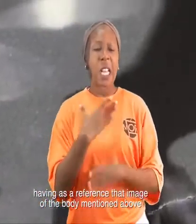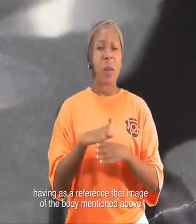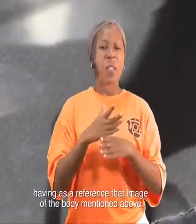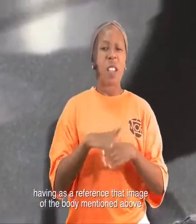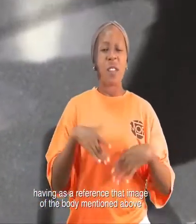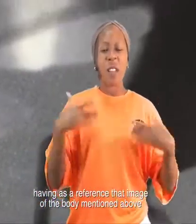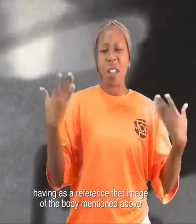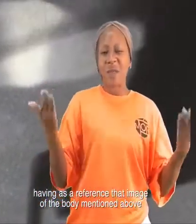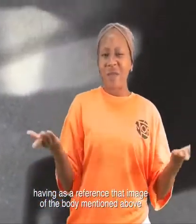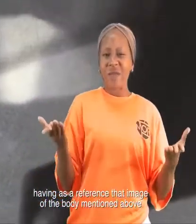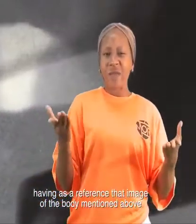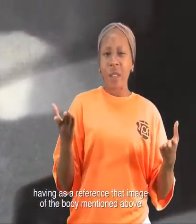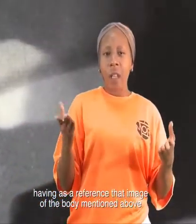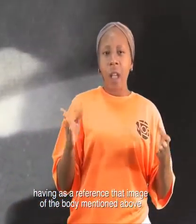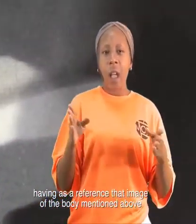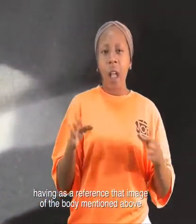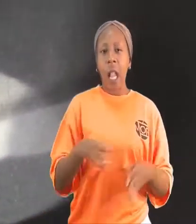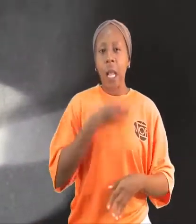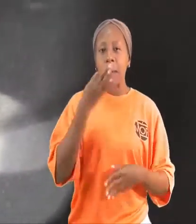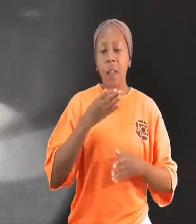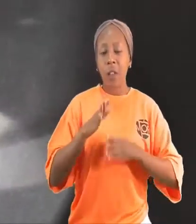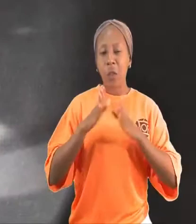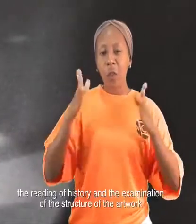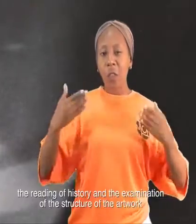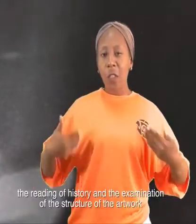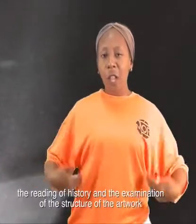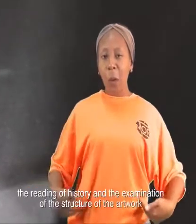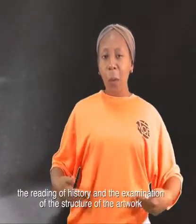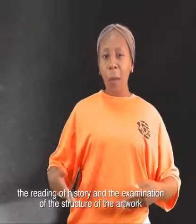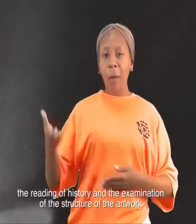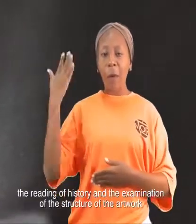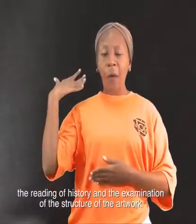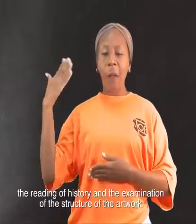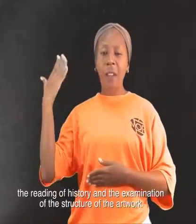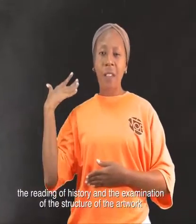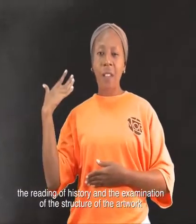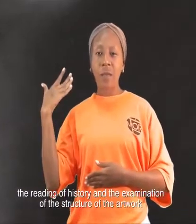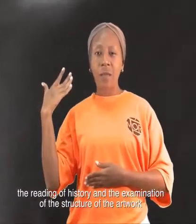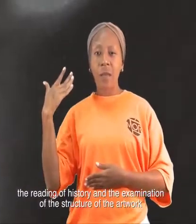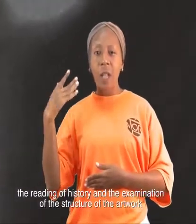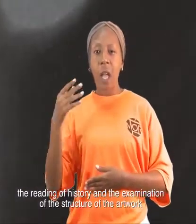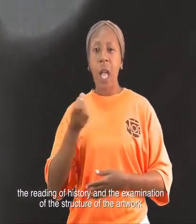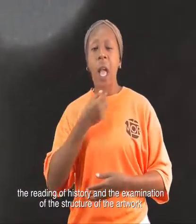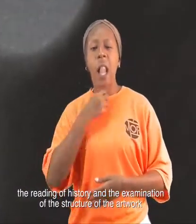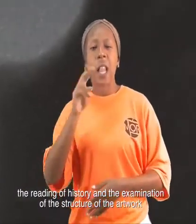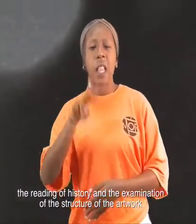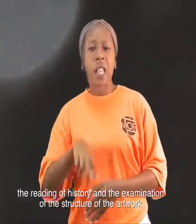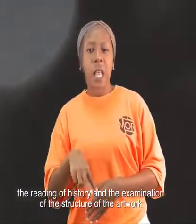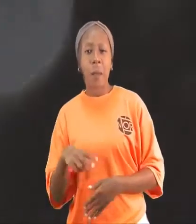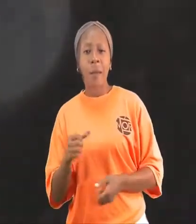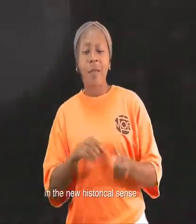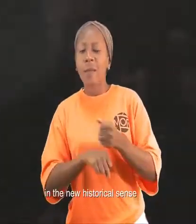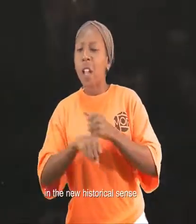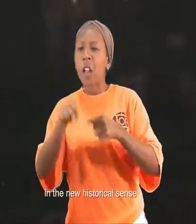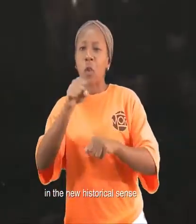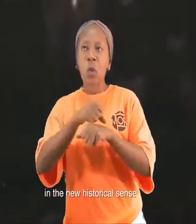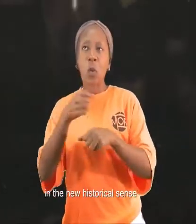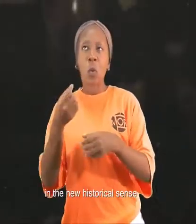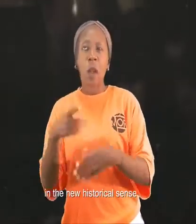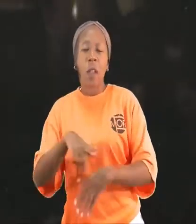del cuerpo antes citada. La lectura de la historia y el examen de la estructura de la obra de arte en ese sentido,